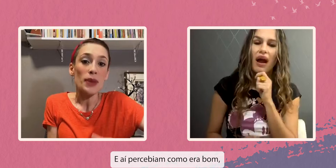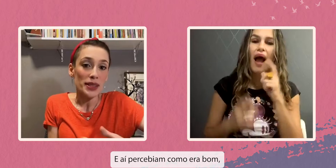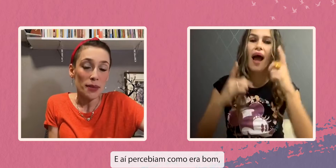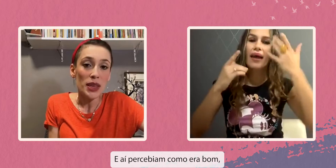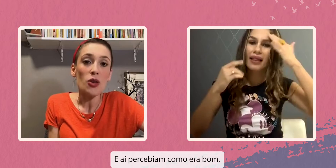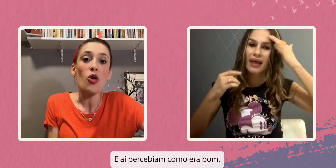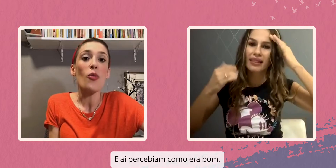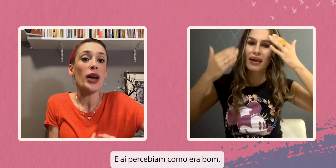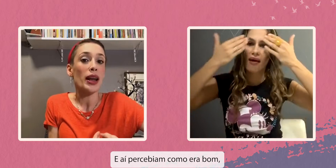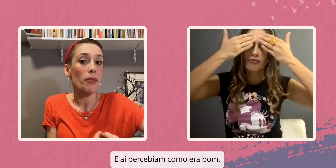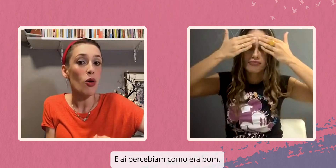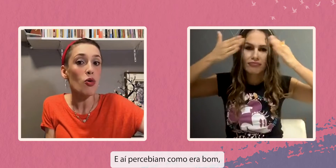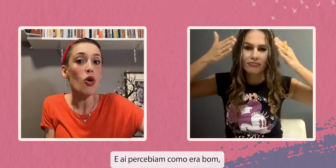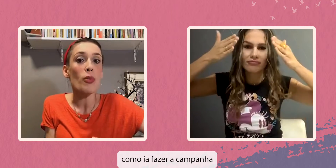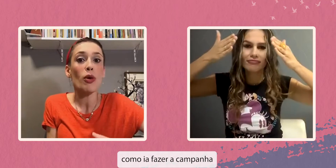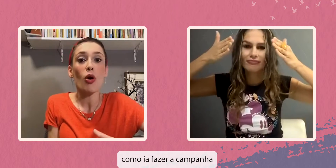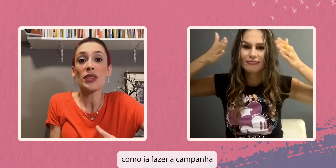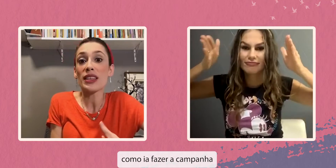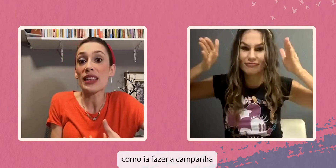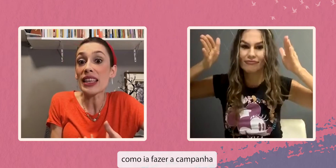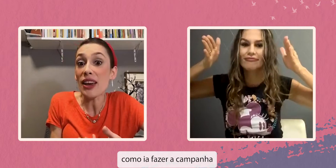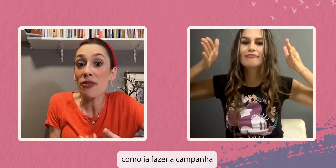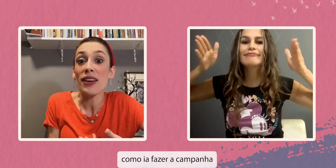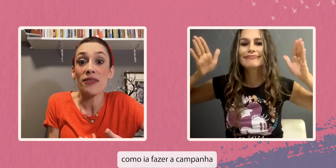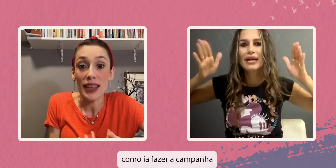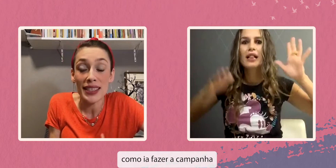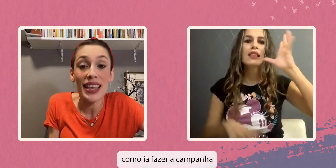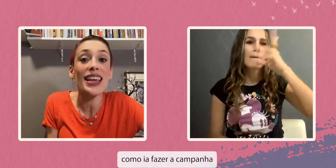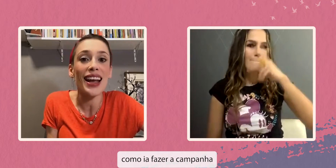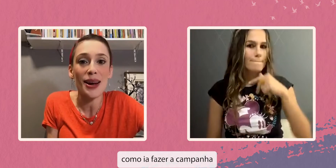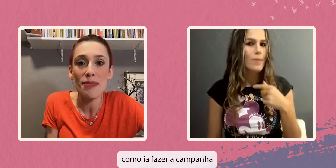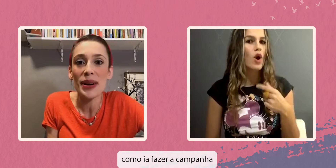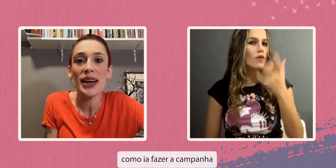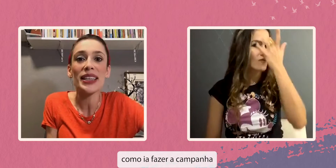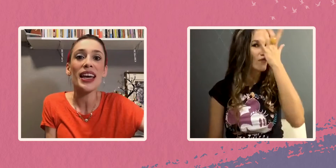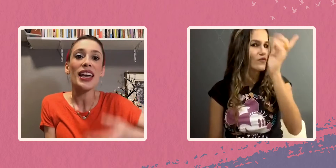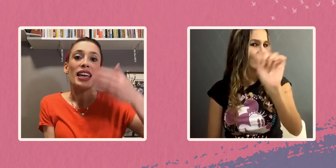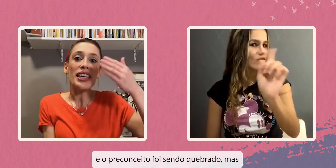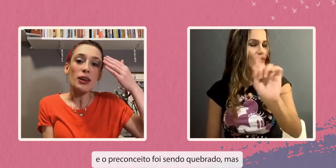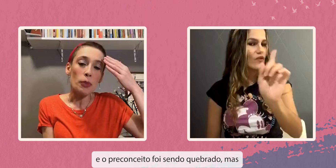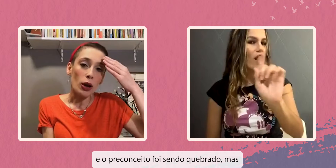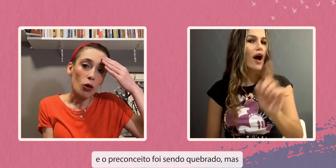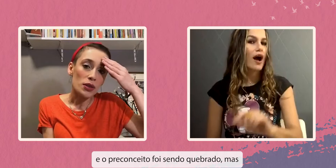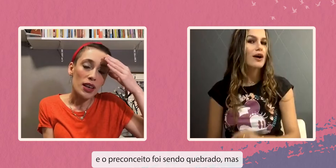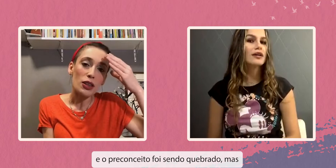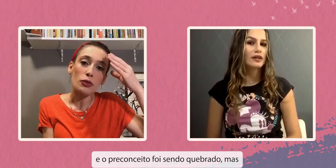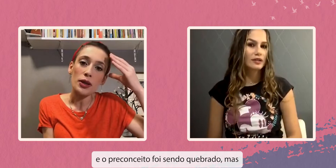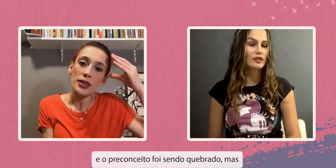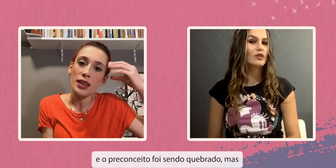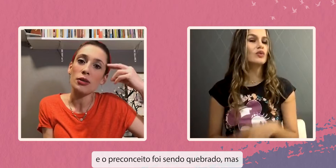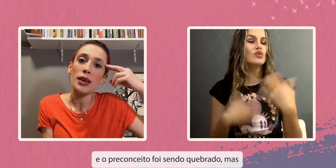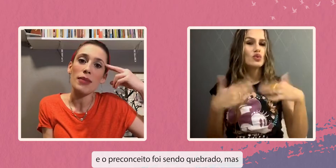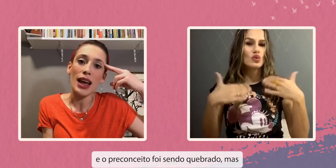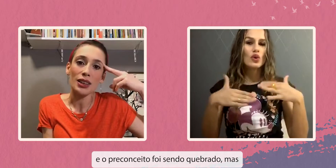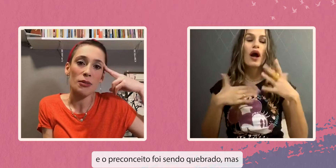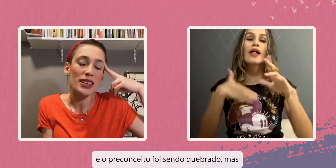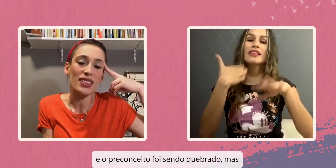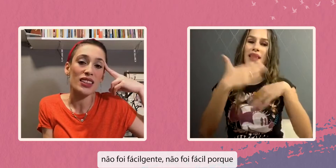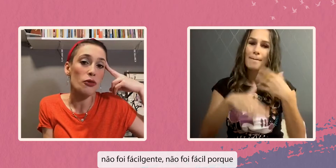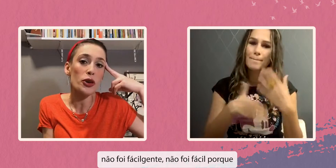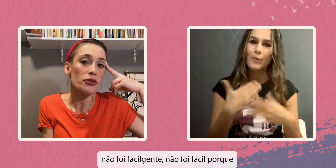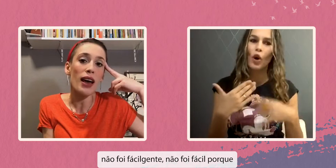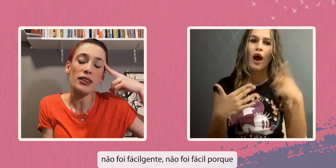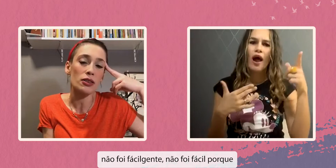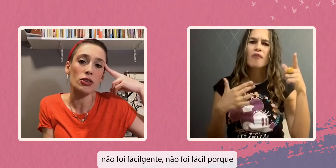E aí eu percebi que eu era bom, como eu ia fazer a campanha, e o preconceito foi sendo quebrado.